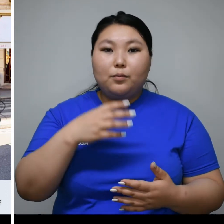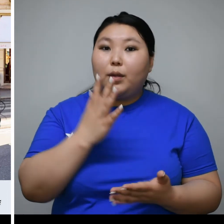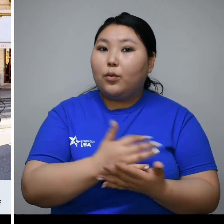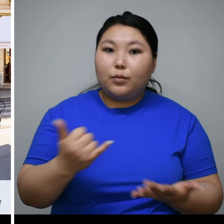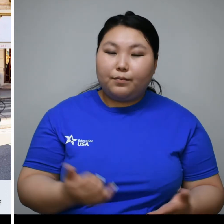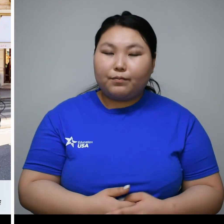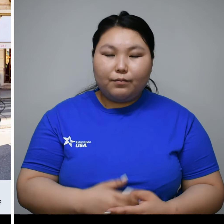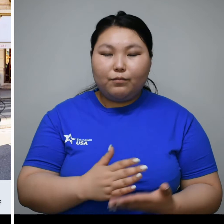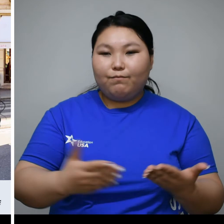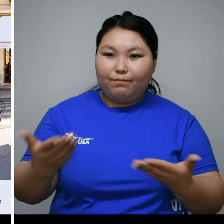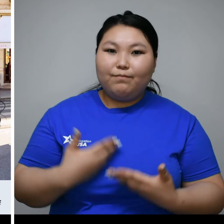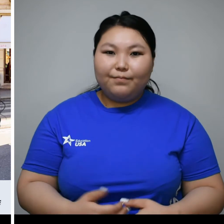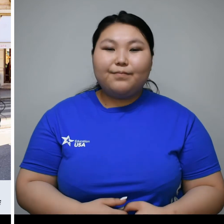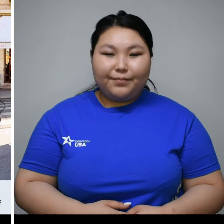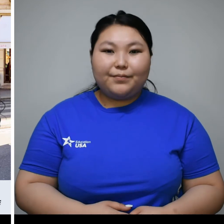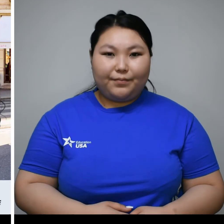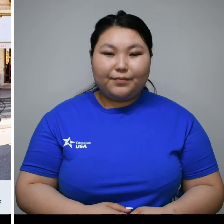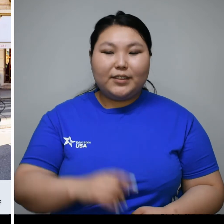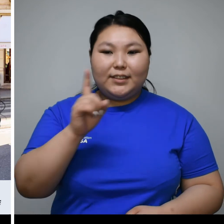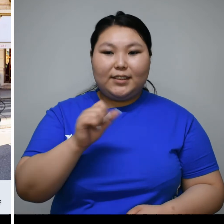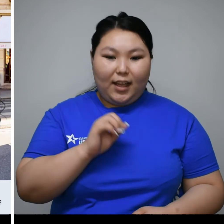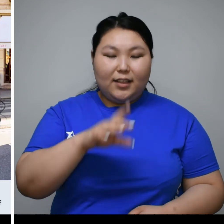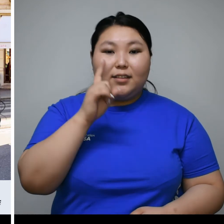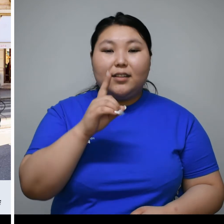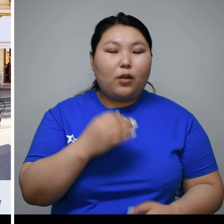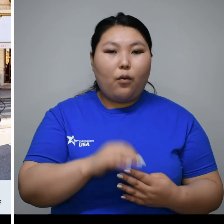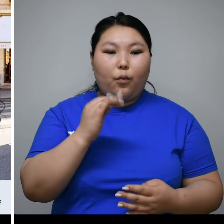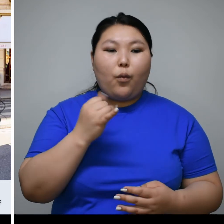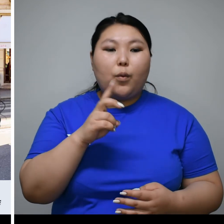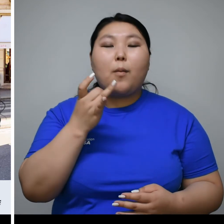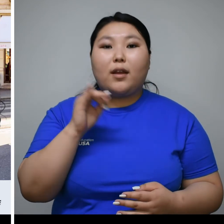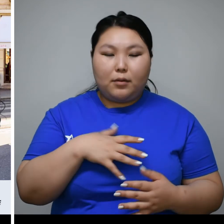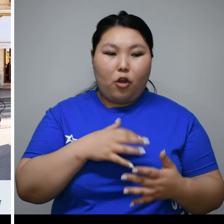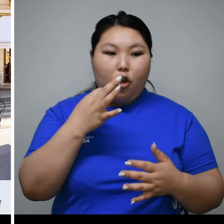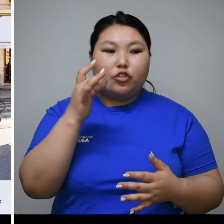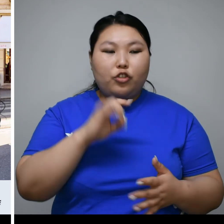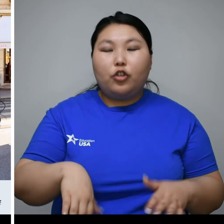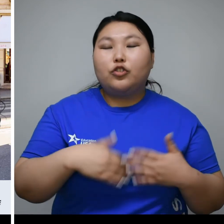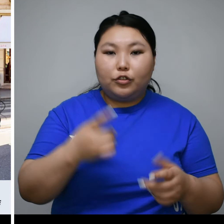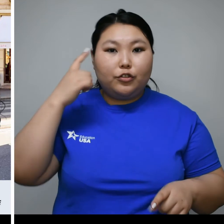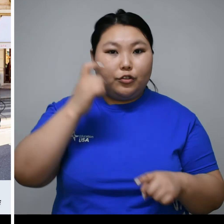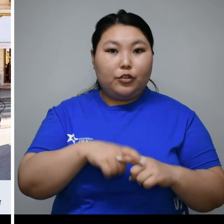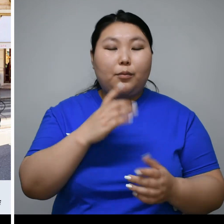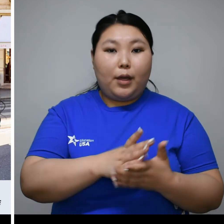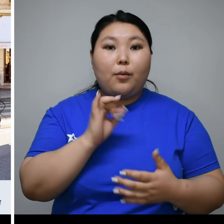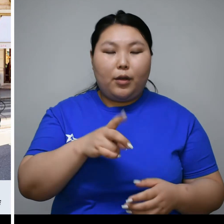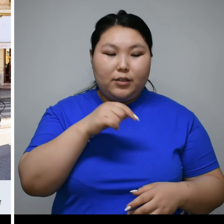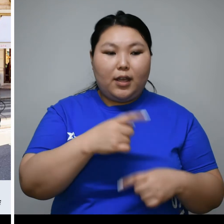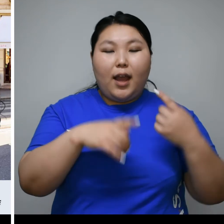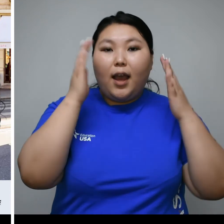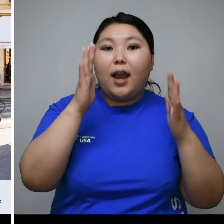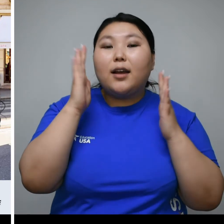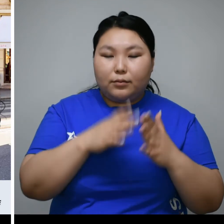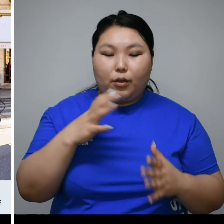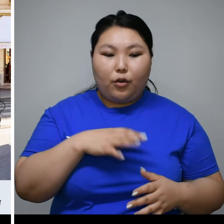зөвлөгөө байвал бас болцож. Аа. За, нэгэн төсөл Fulbright-д өргөдлөө өгнө гэж зорж байгаа бол яг энэ